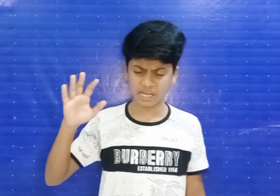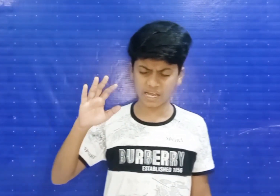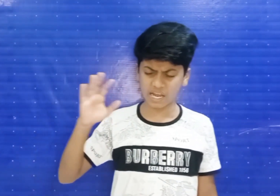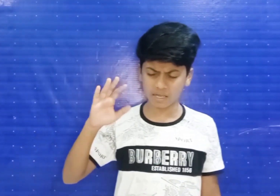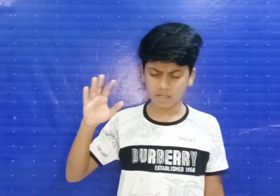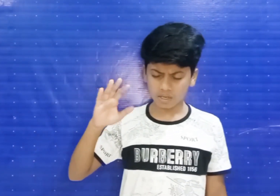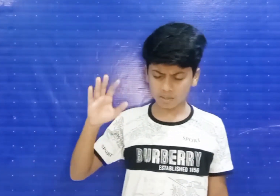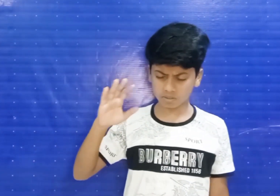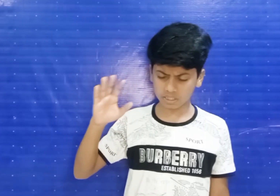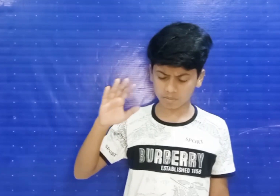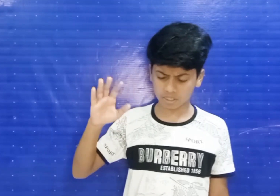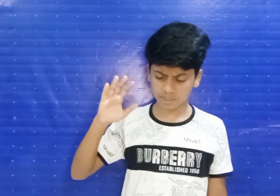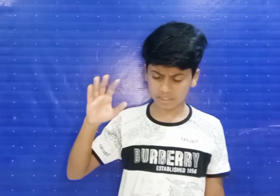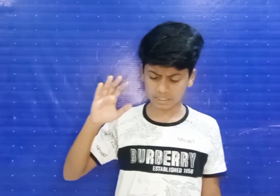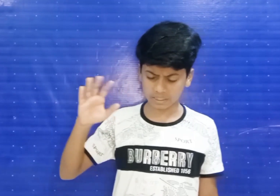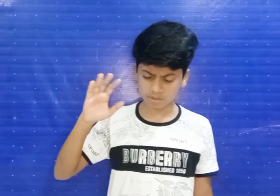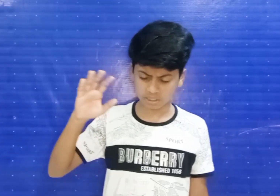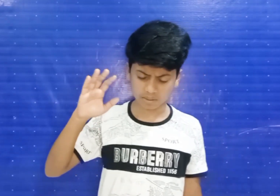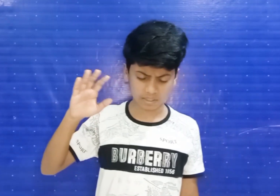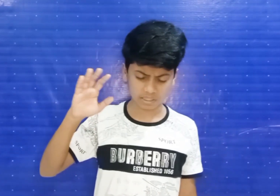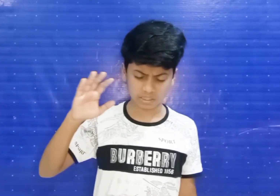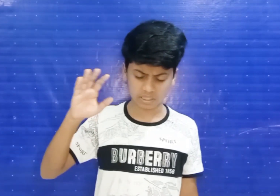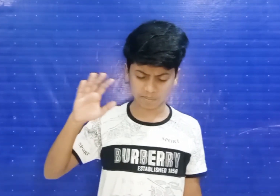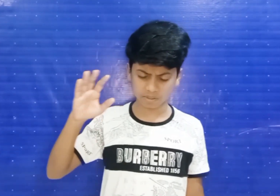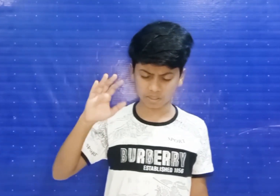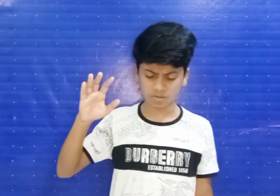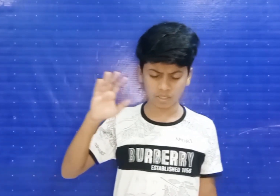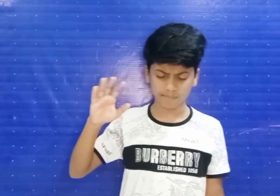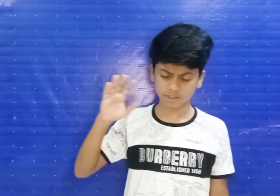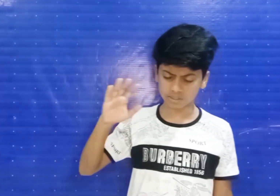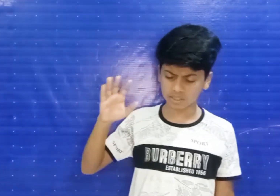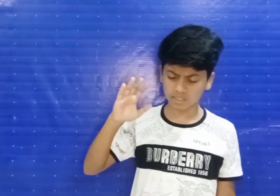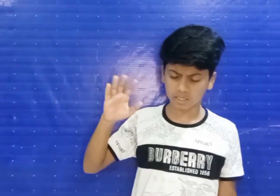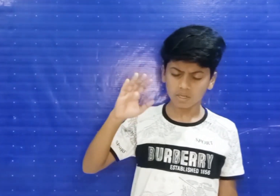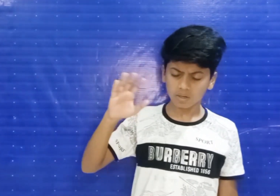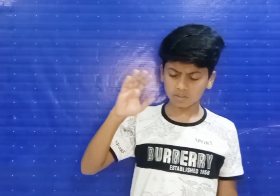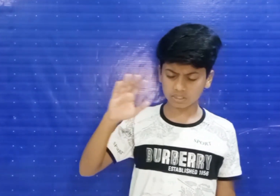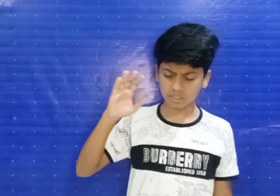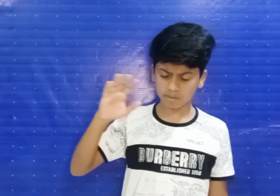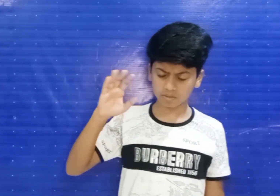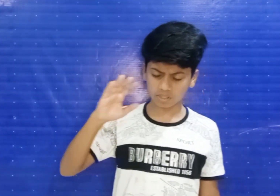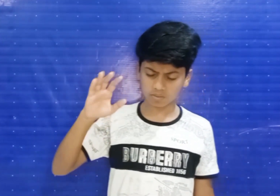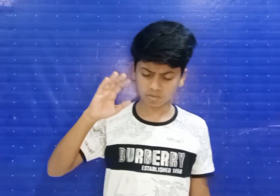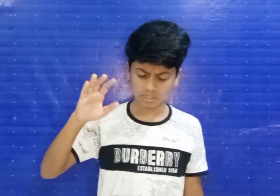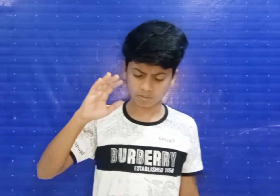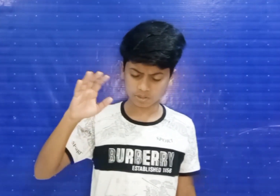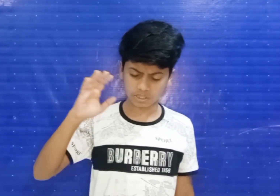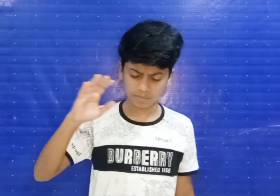रे बोश का बोटा का बकरा डी का बोशा का रबा आंध्र लेकर आंध्र उंडा लगा चंदे लीका